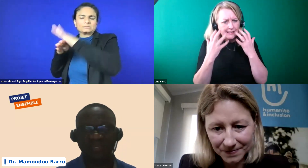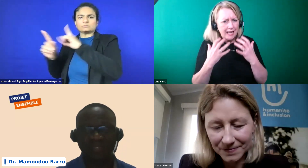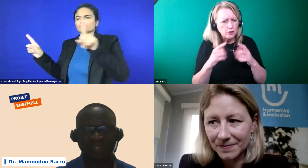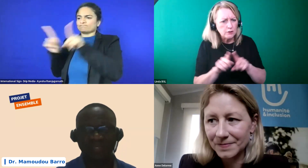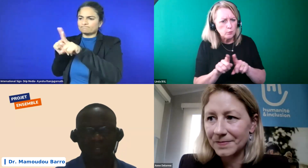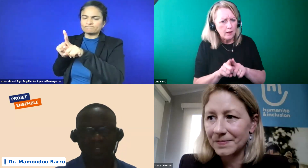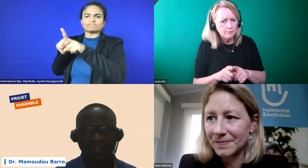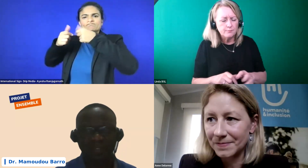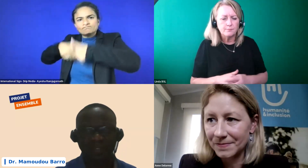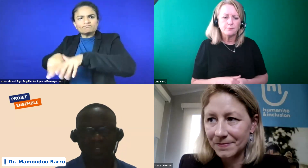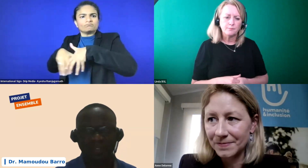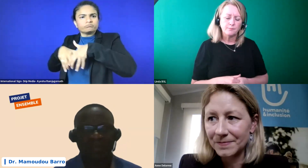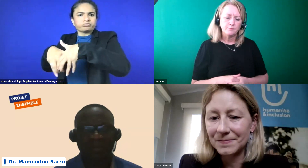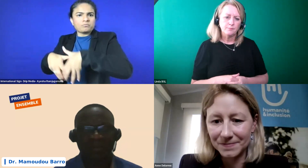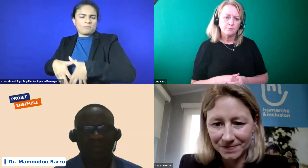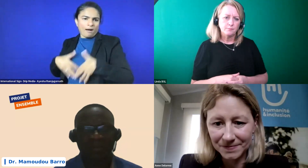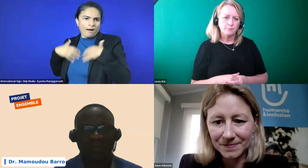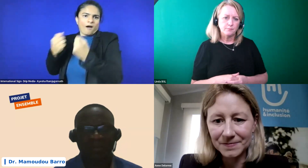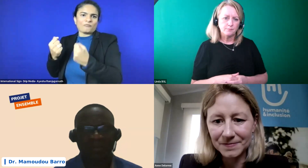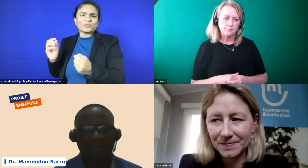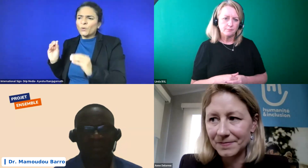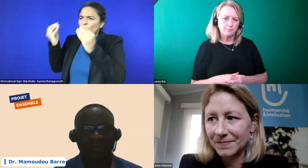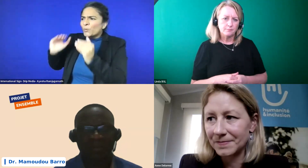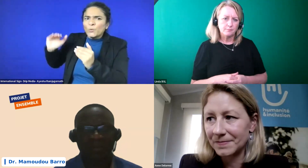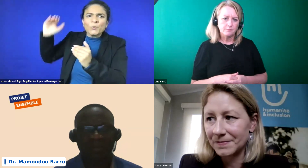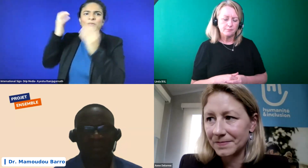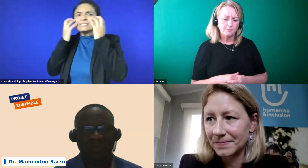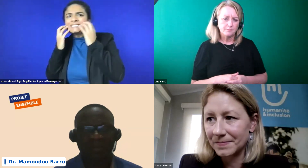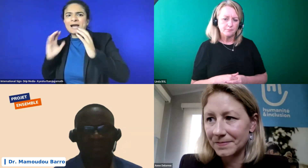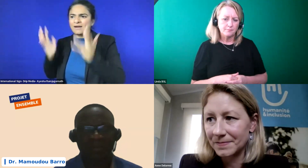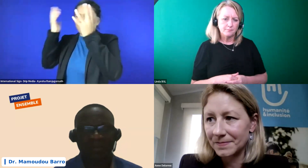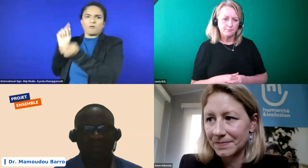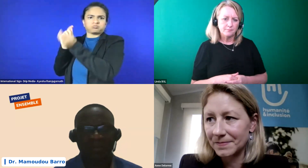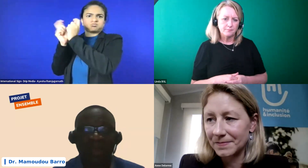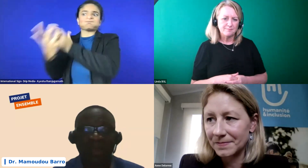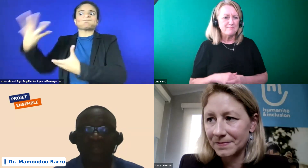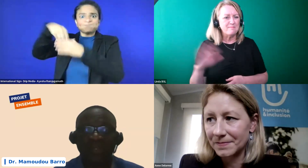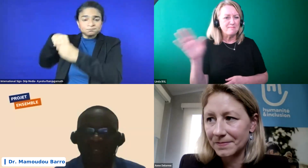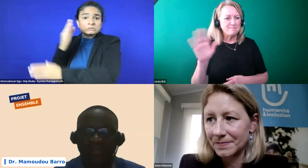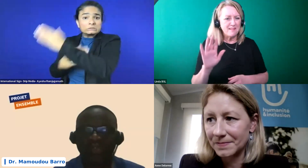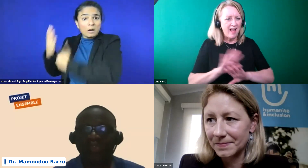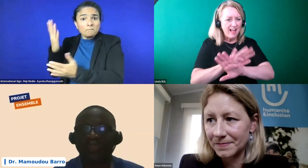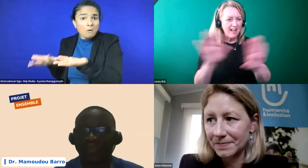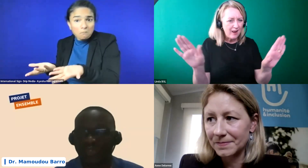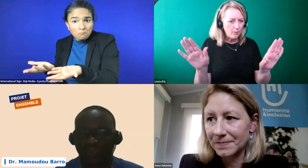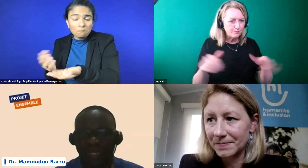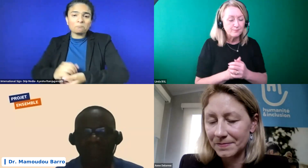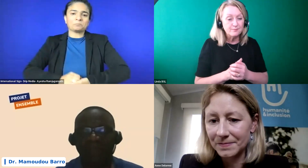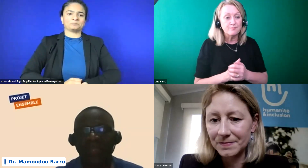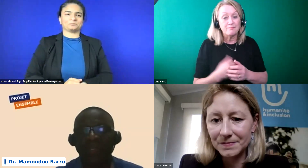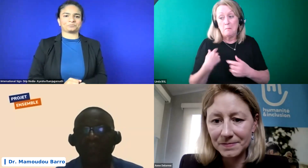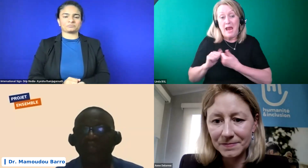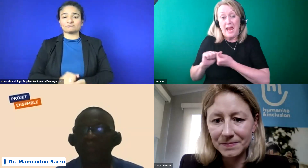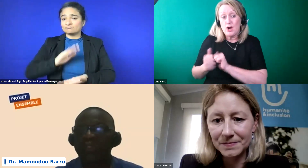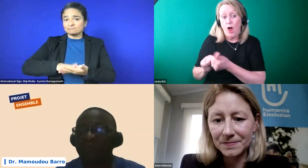Merci, Anne. Bonsoir à tous. Comme l'a mentionné nos collègues du